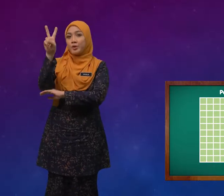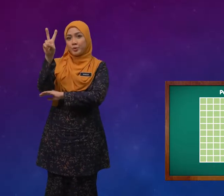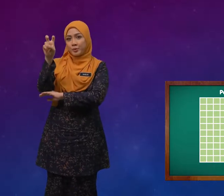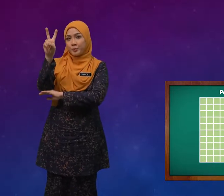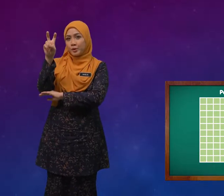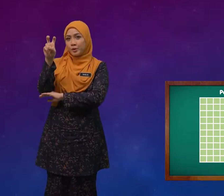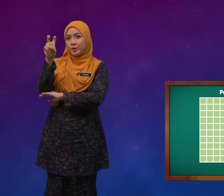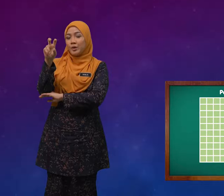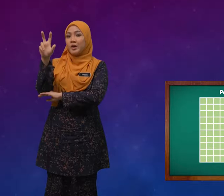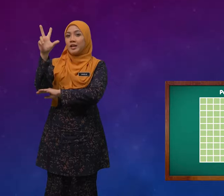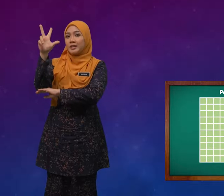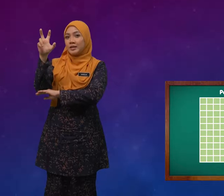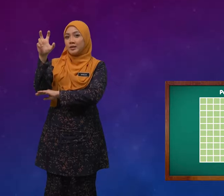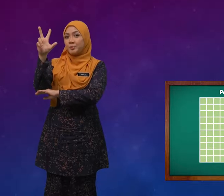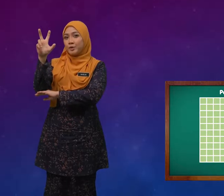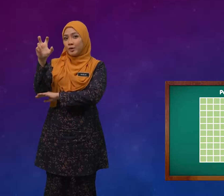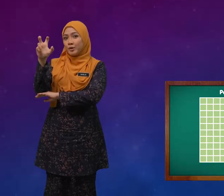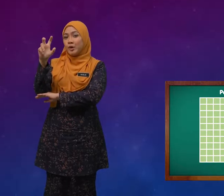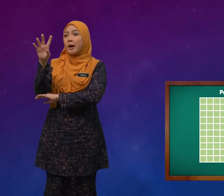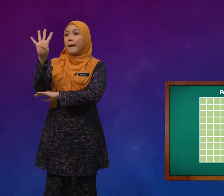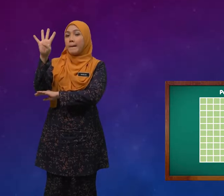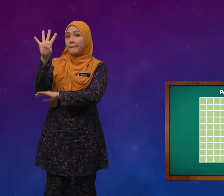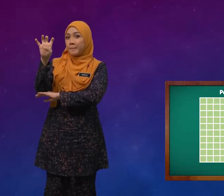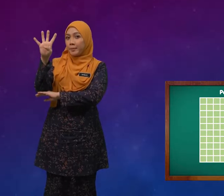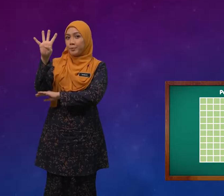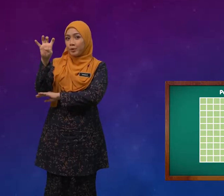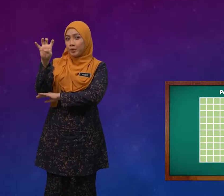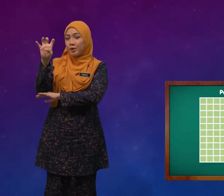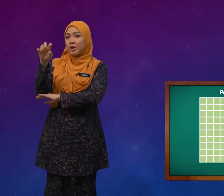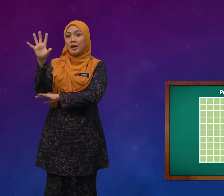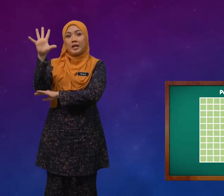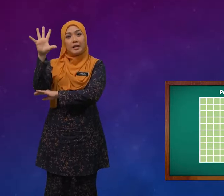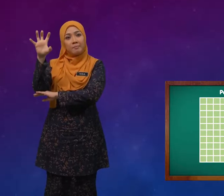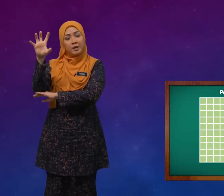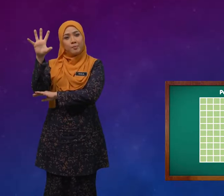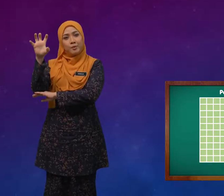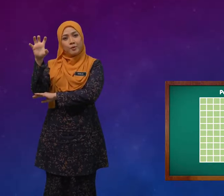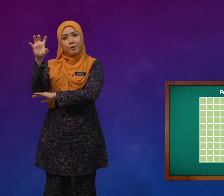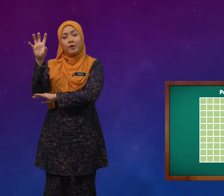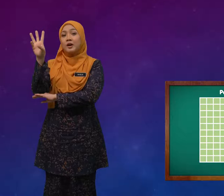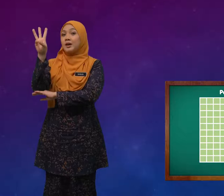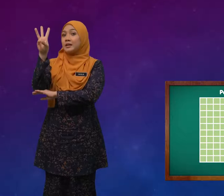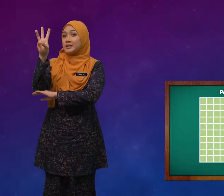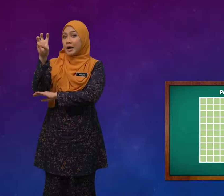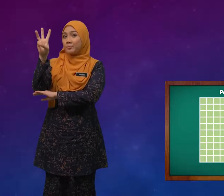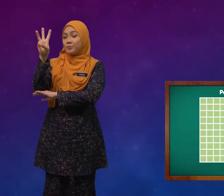10, 20, 30, 40, 50,